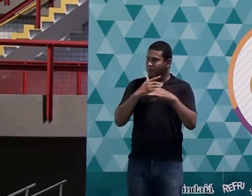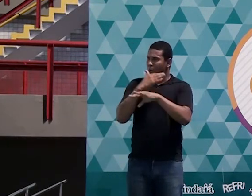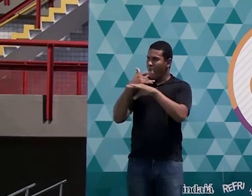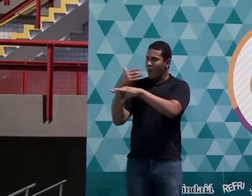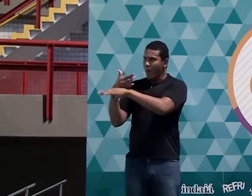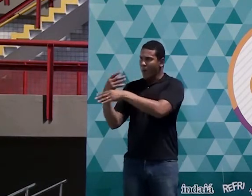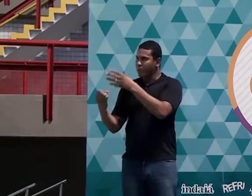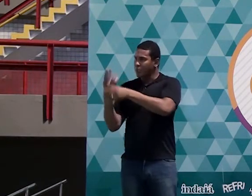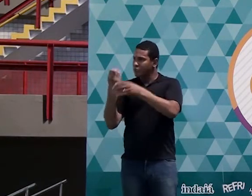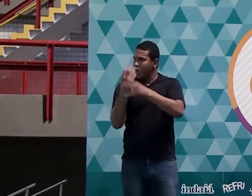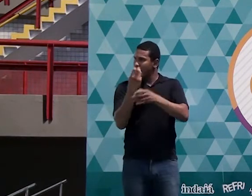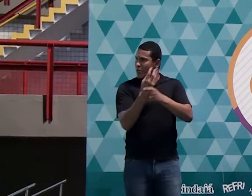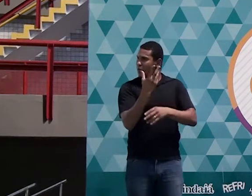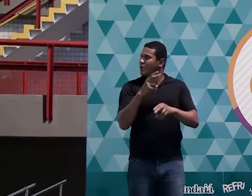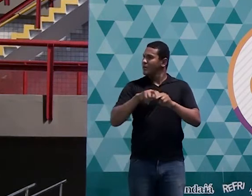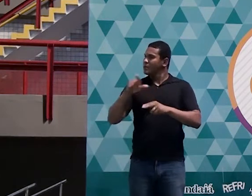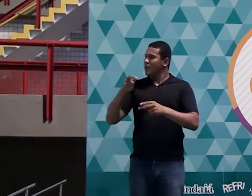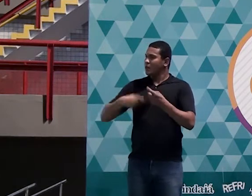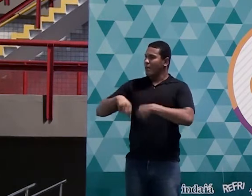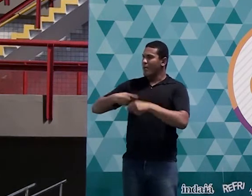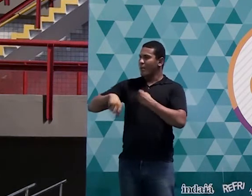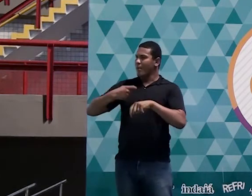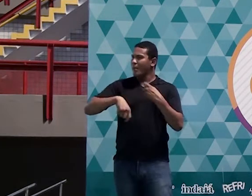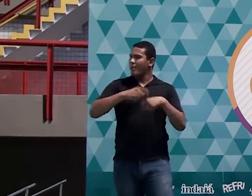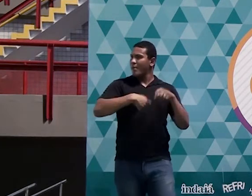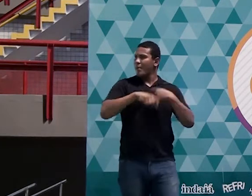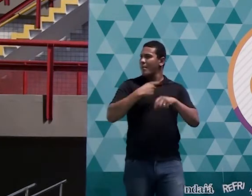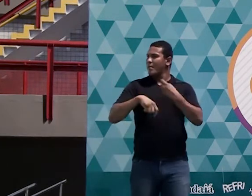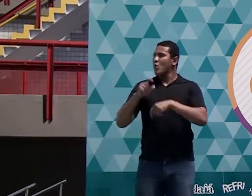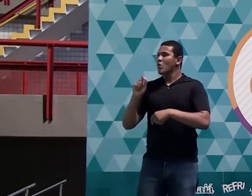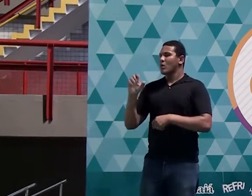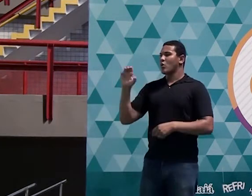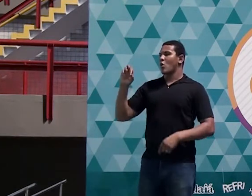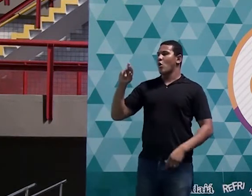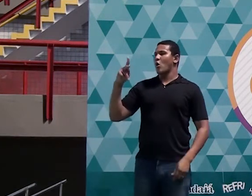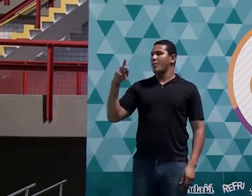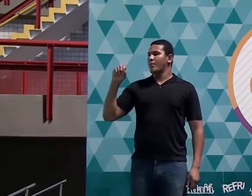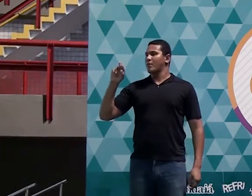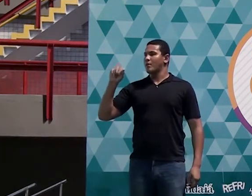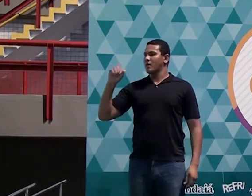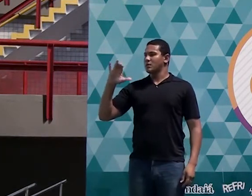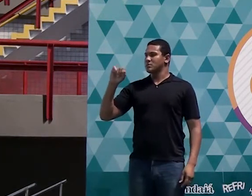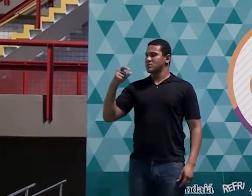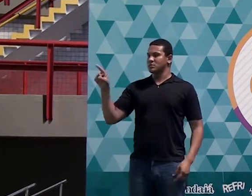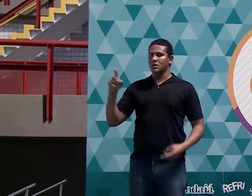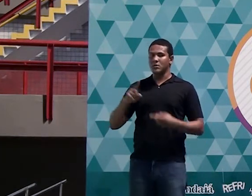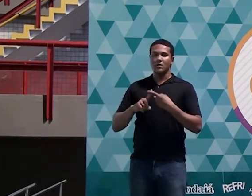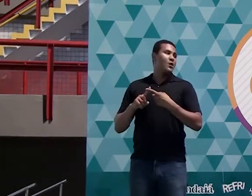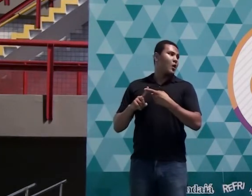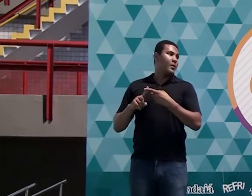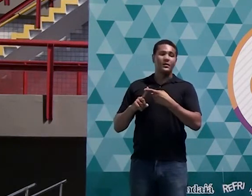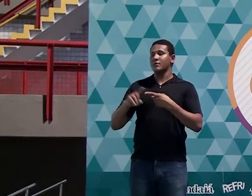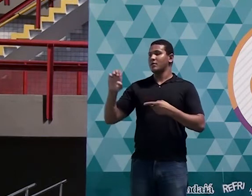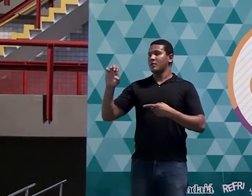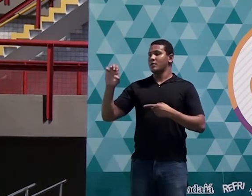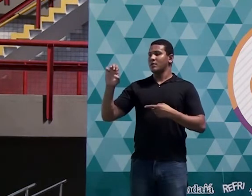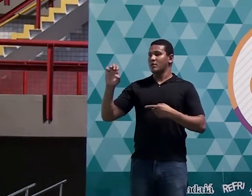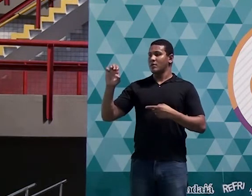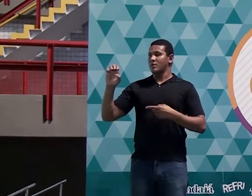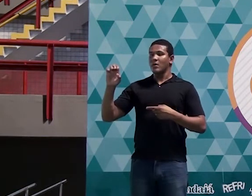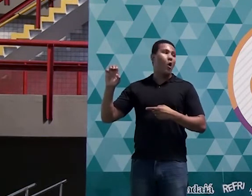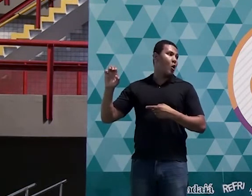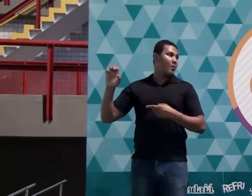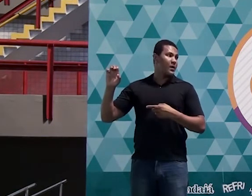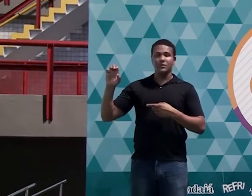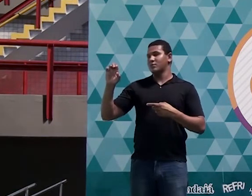fazer um comércio que a gente chama de corporação de ofício. Se tivesse eu, como é teu nome, jovem?